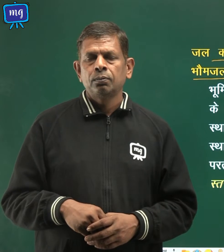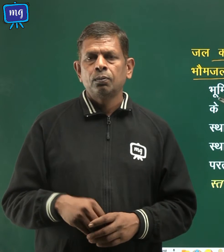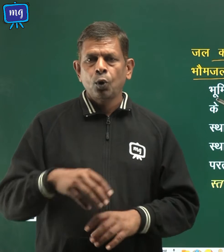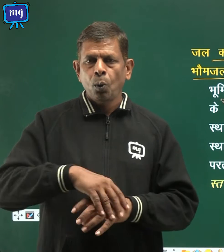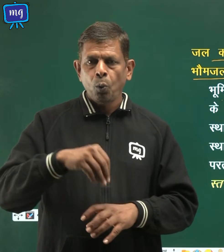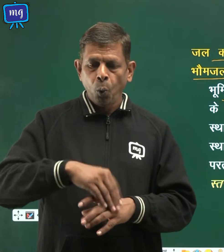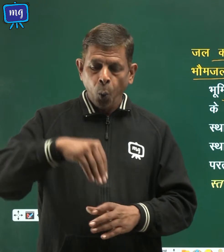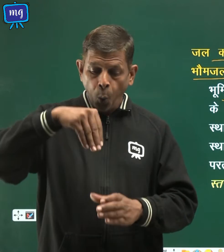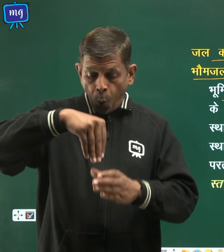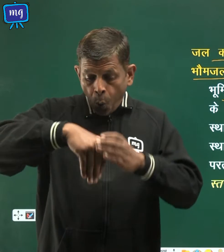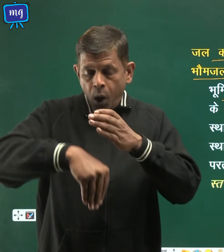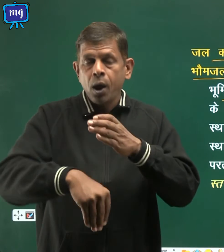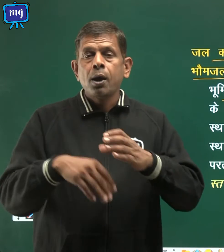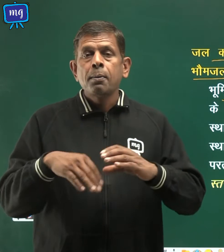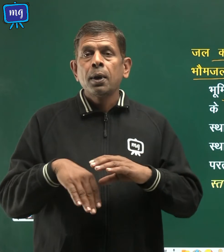भूमि की गहराई में